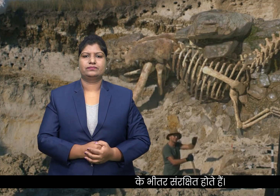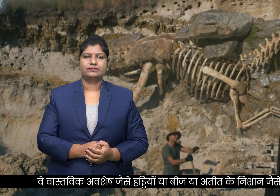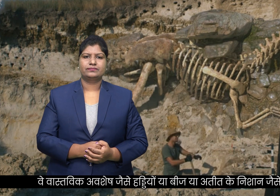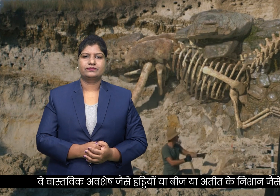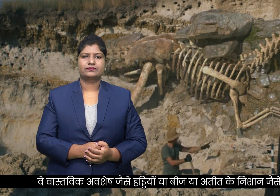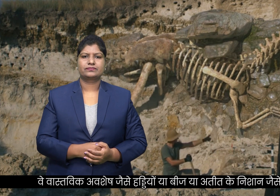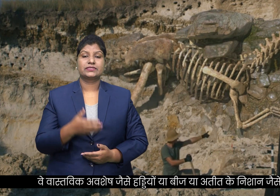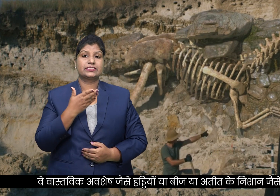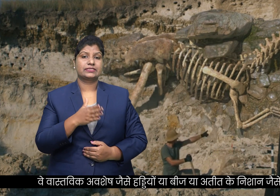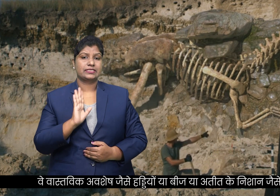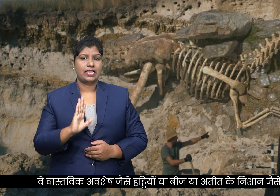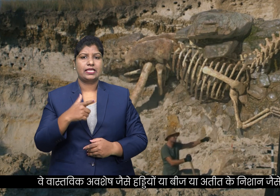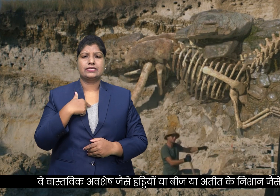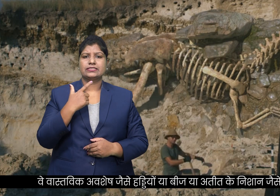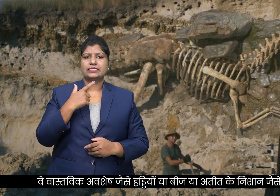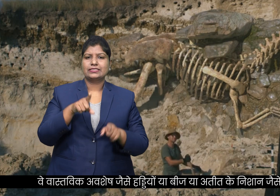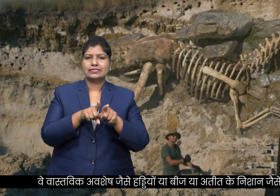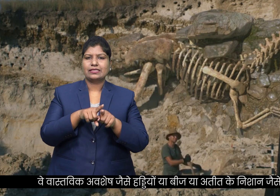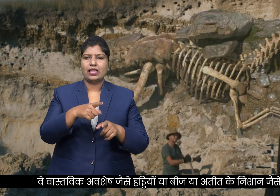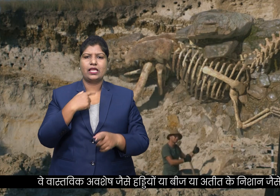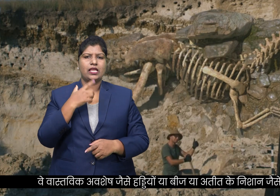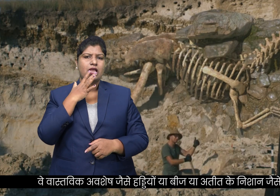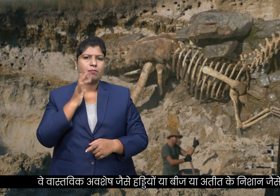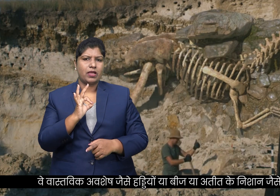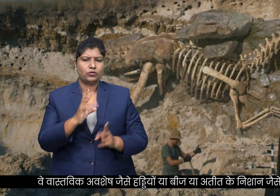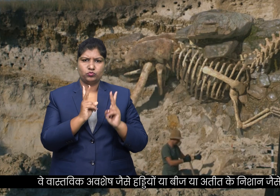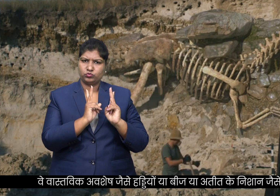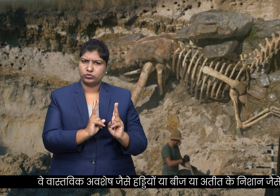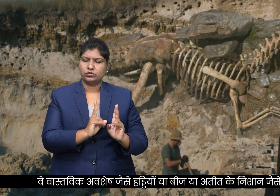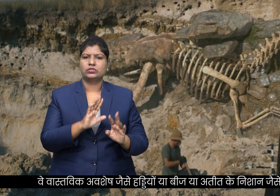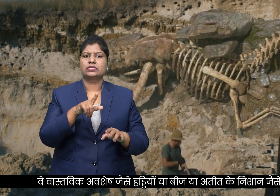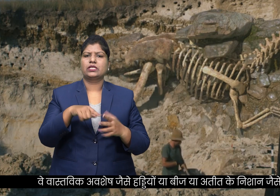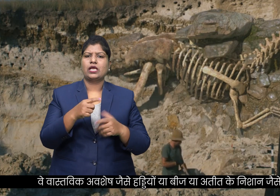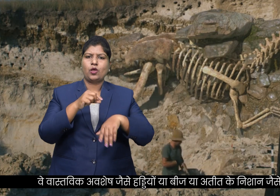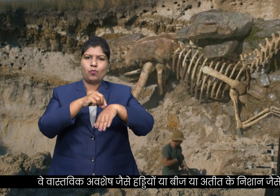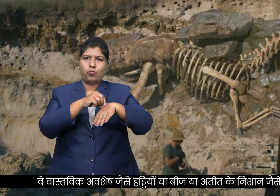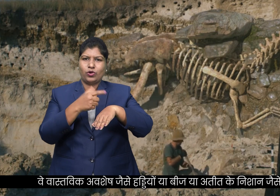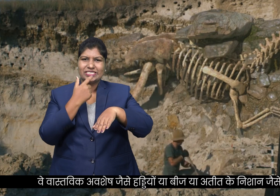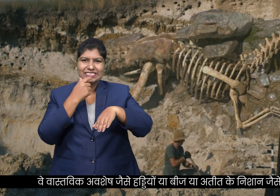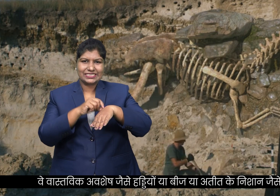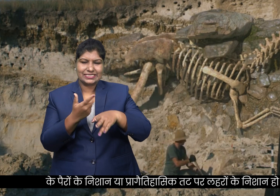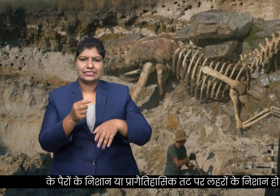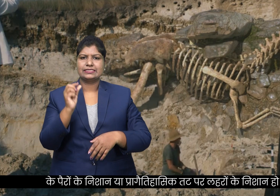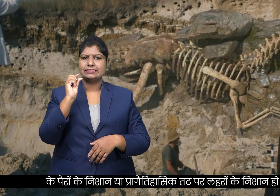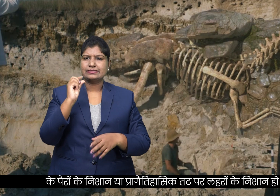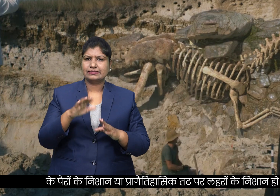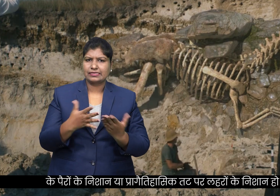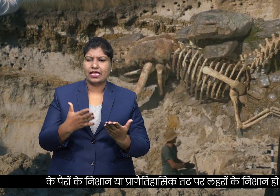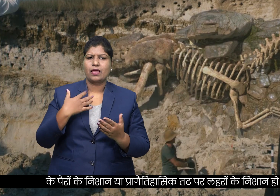वे वास्तविक अवशेष जैसे हड्डियों या बीज या अतीत के निशान जैसे डायनासोर के पैरों के निशान